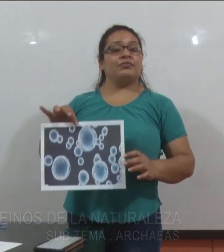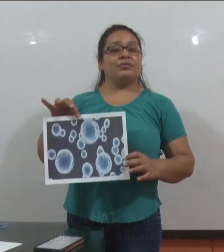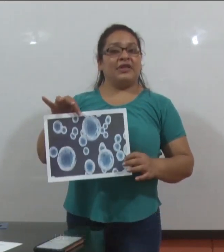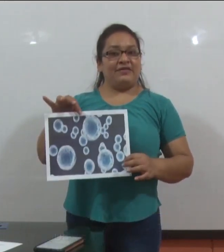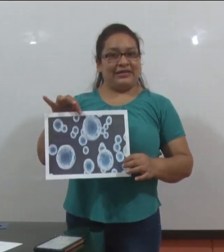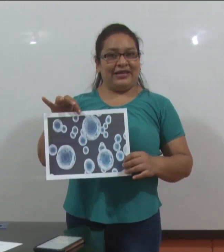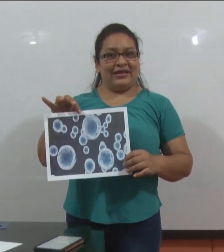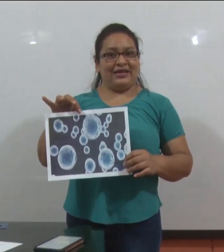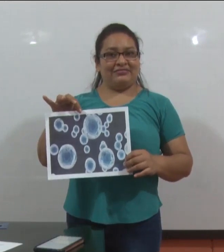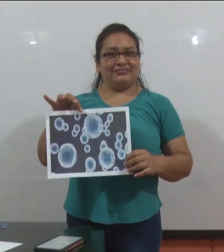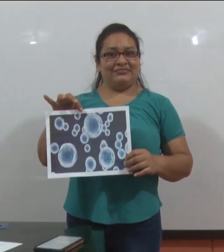de bacteria.